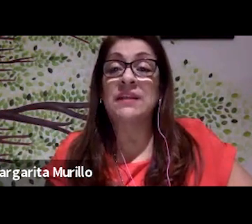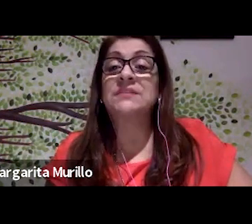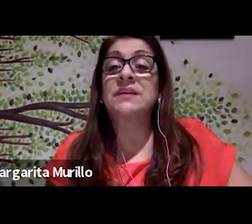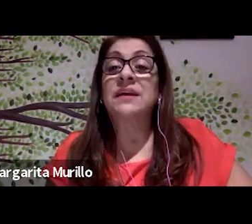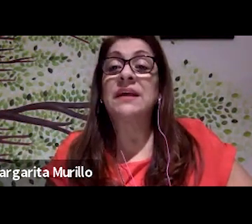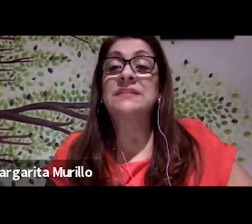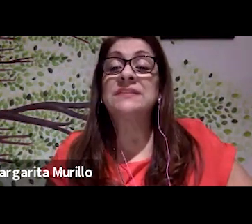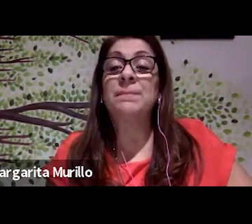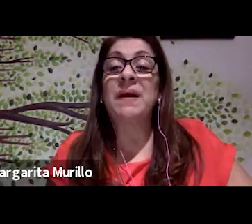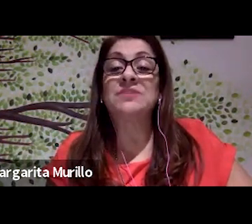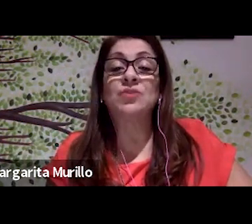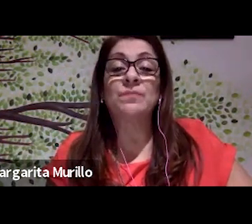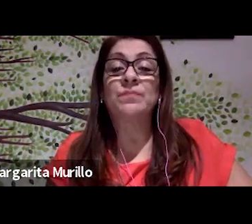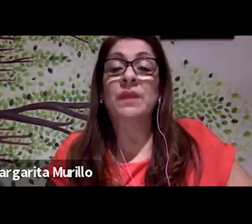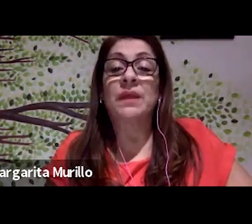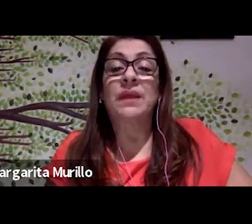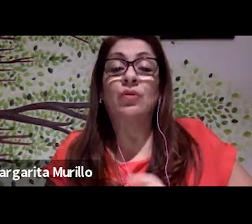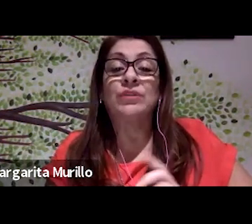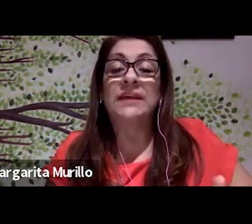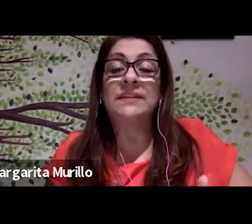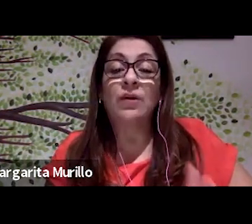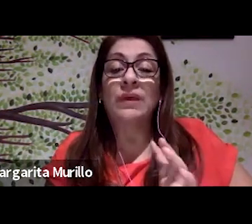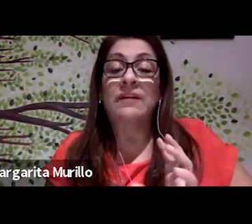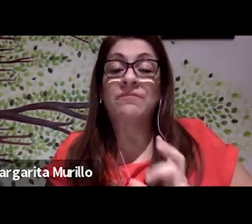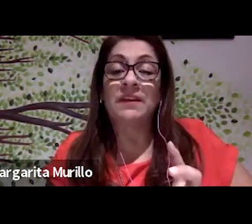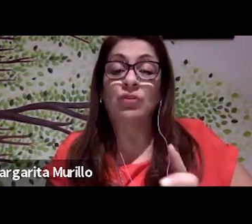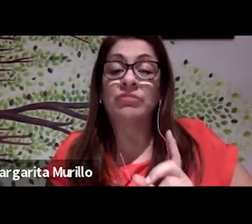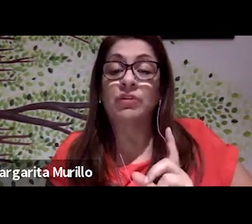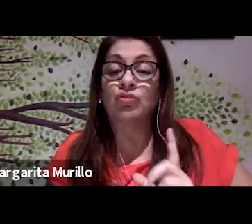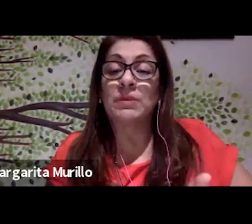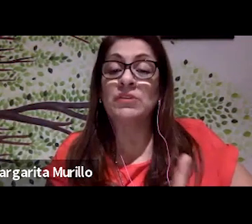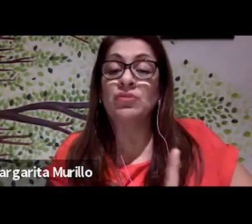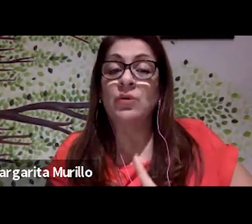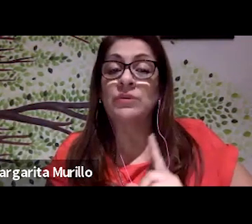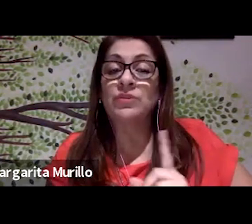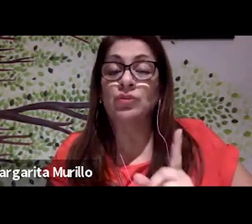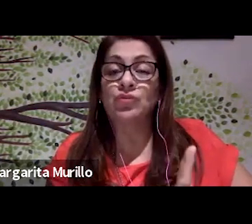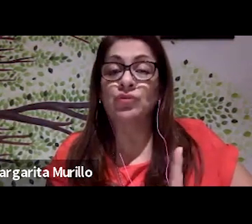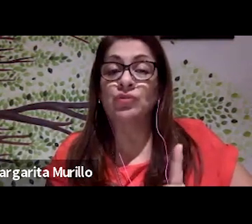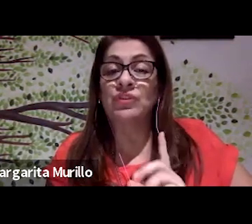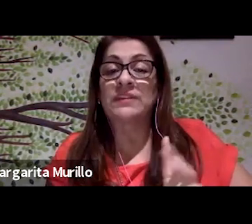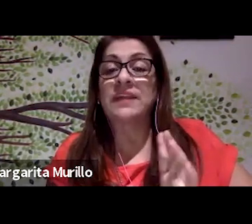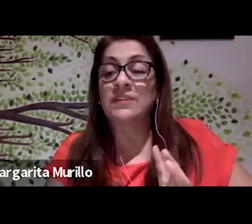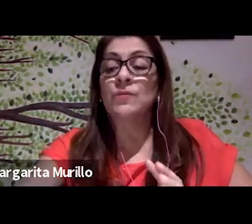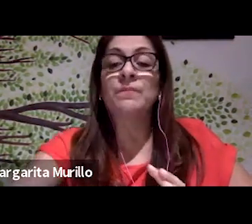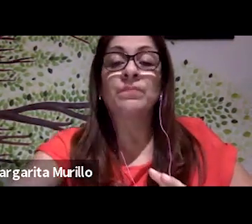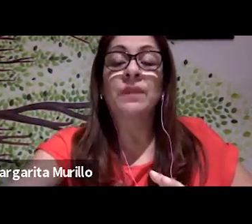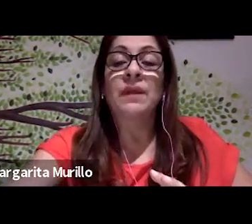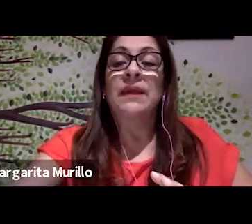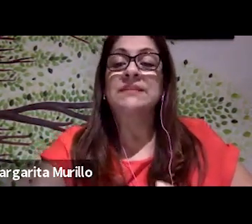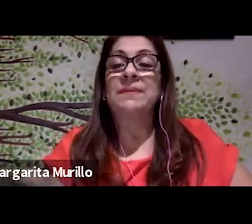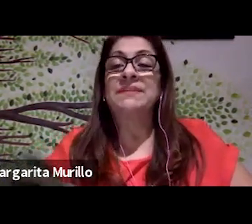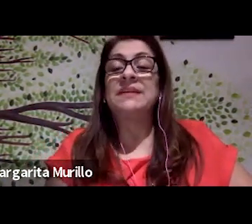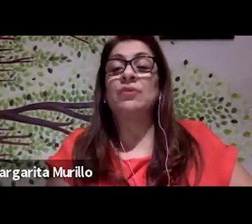las redes sociales es Este paso que conecta con el afecto el reconocimiento y el encuentro con los otros o sea tanto